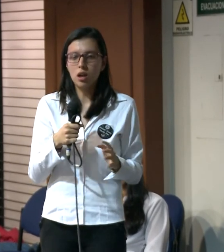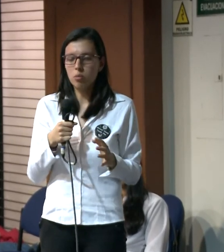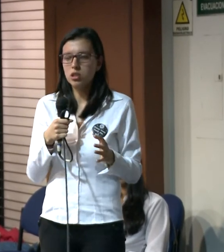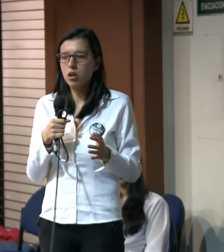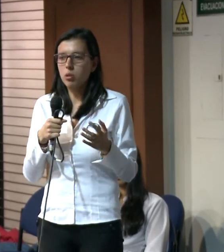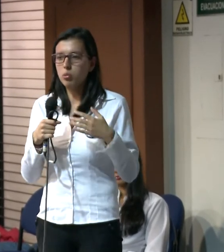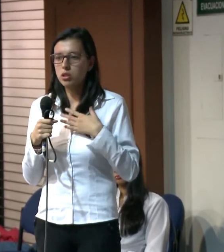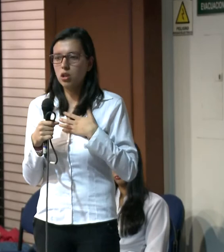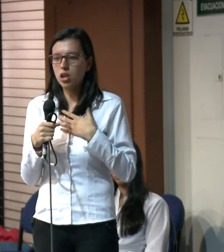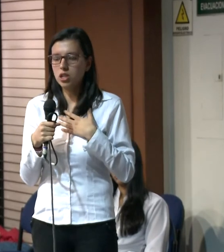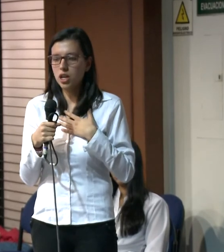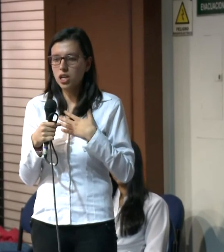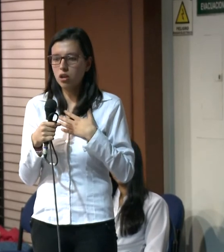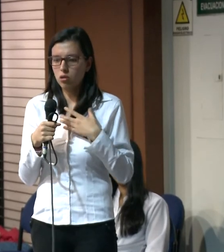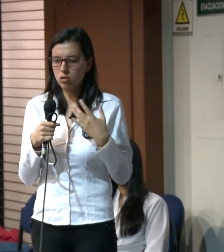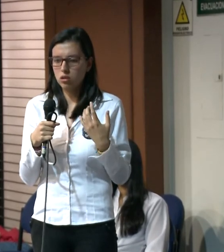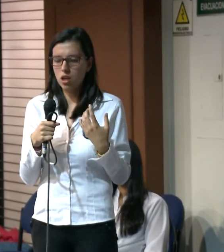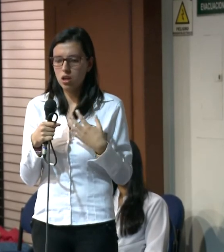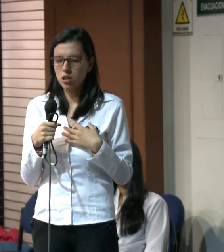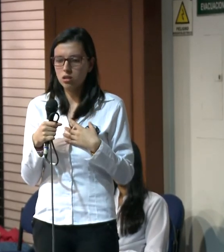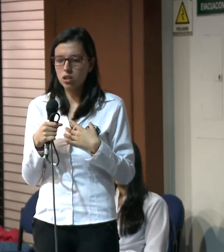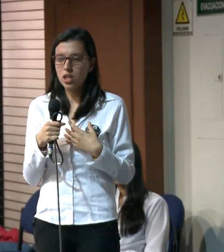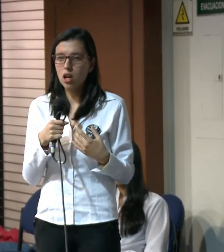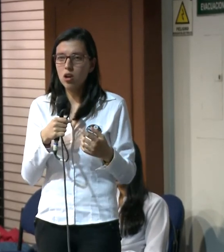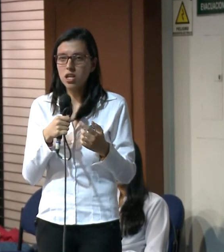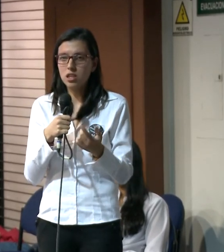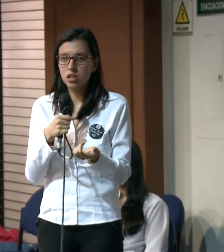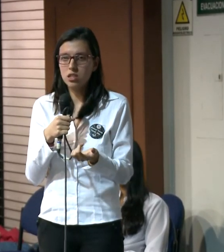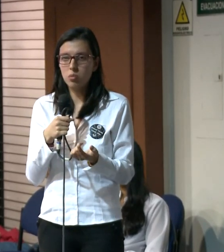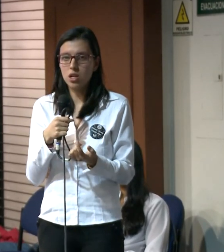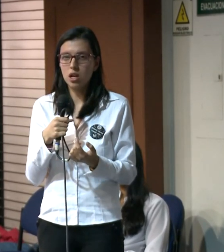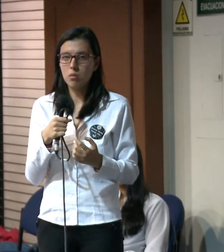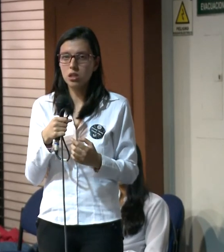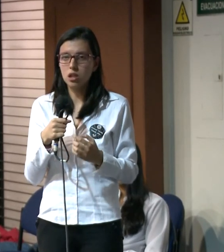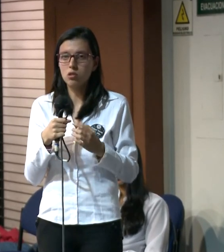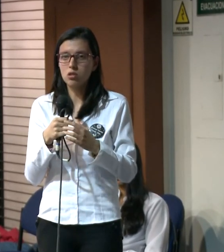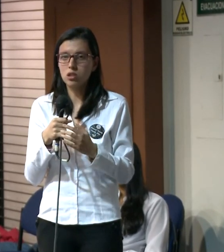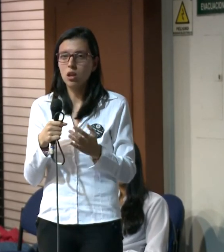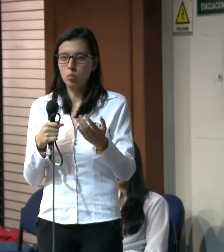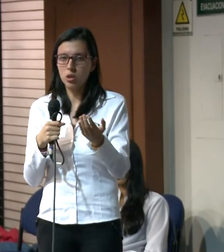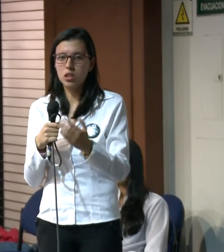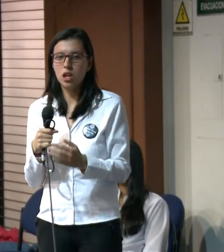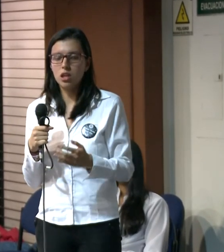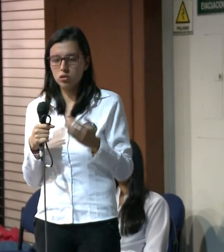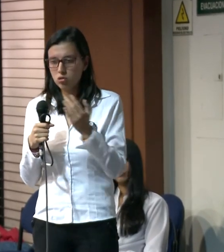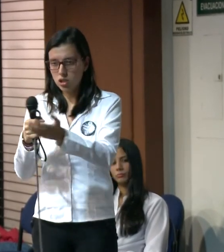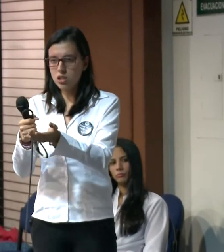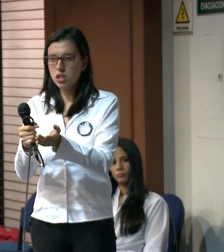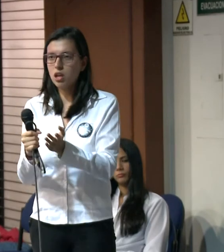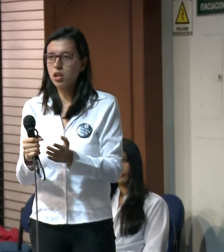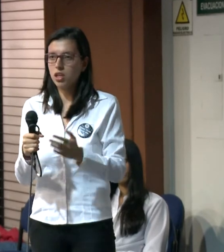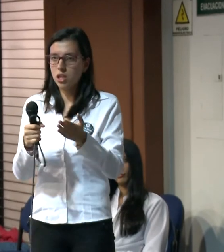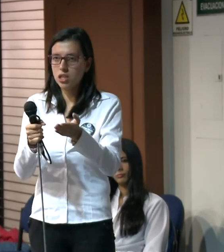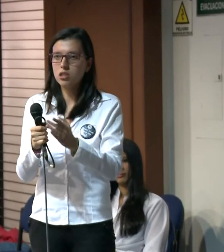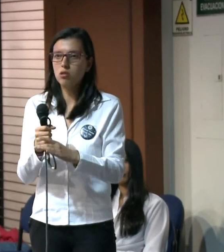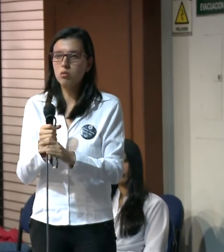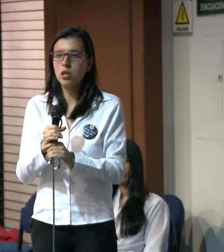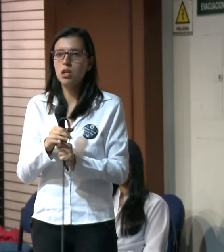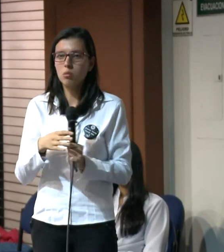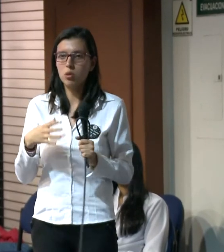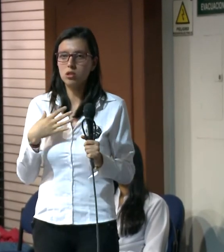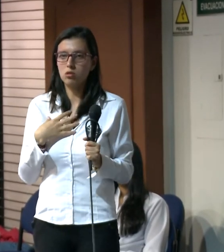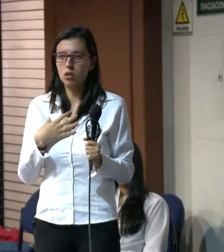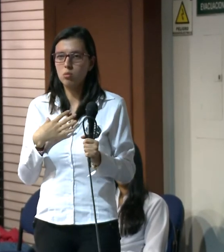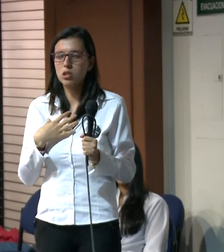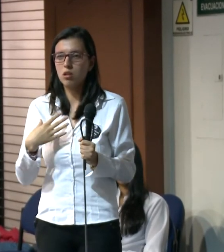en ese campo de saber, pero creo que entraría el rol de dialogar interdisciplinariamente. Entonces, que tú tienes el saber de qué es la